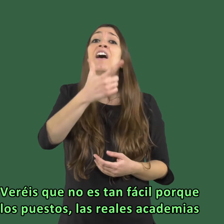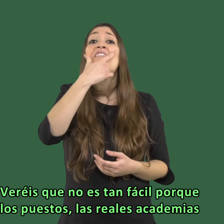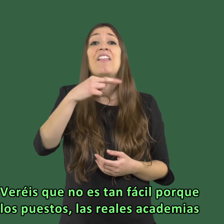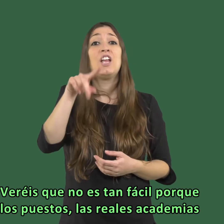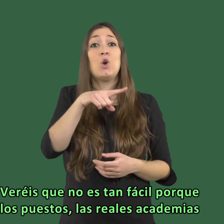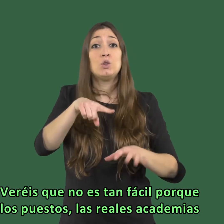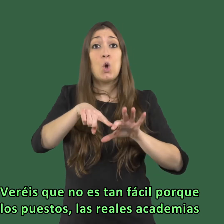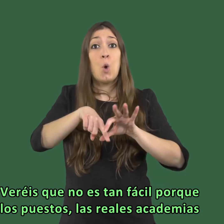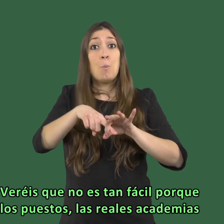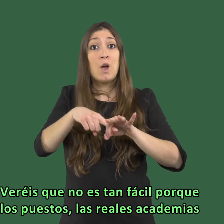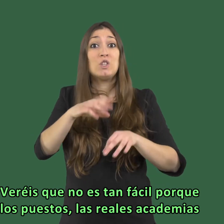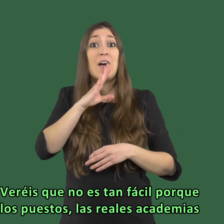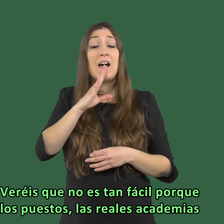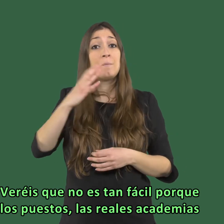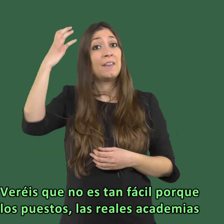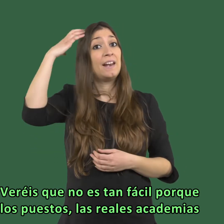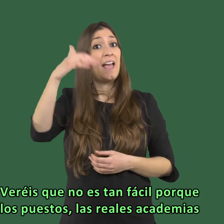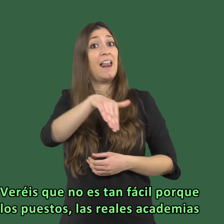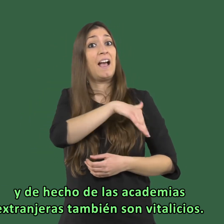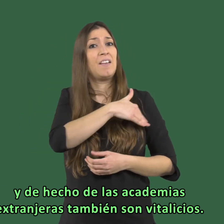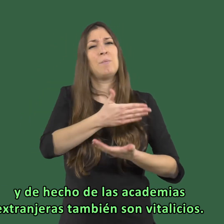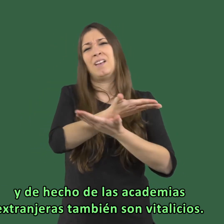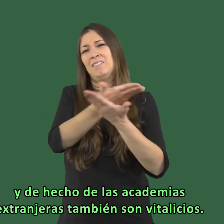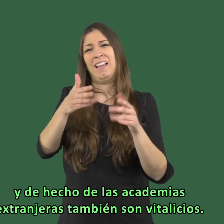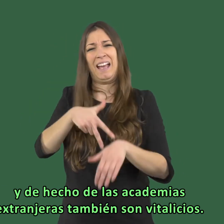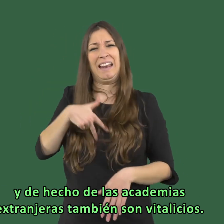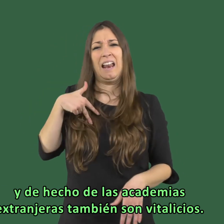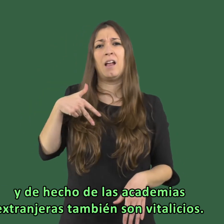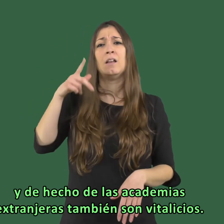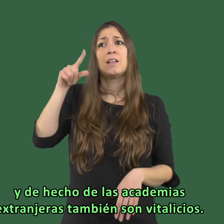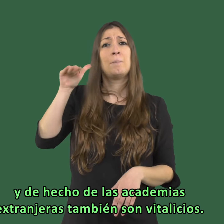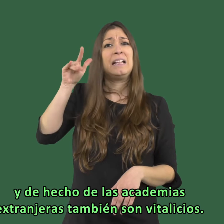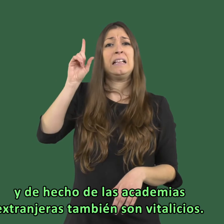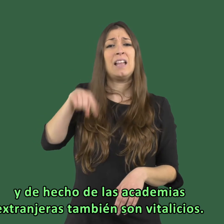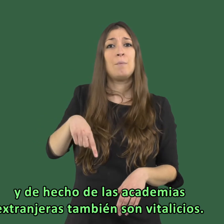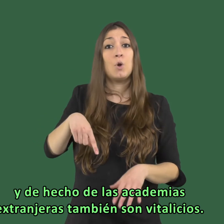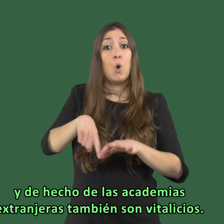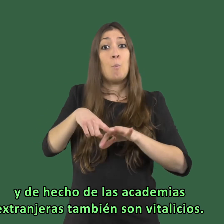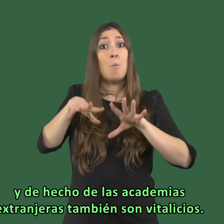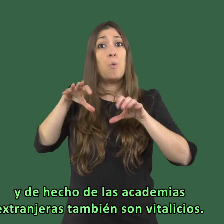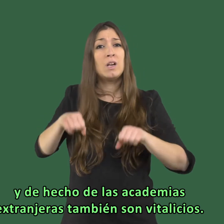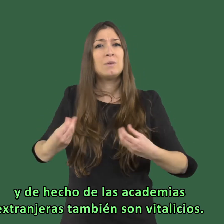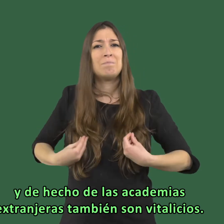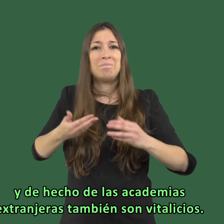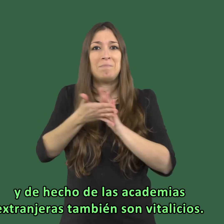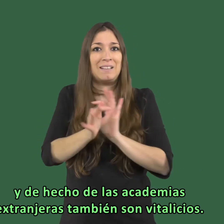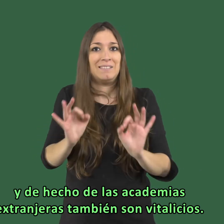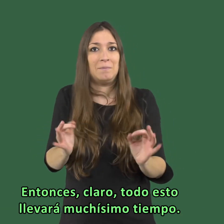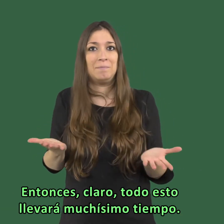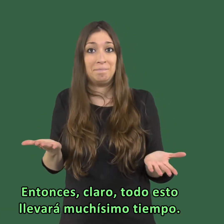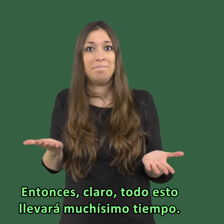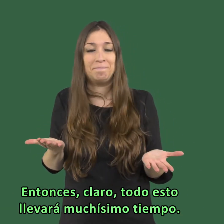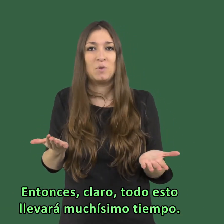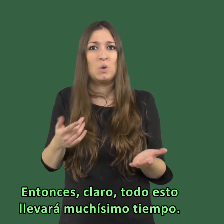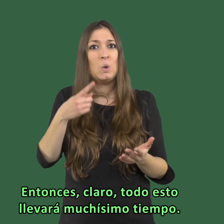es tan fácil, porque los puestos de la Real Academia, de las reales academias y de hecho de las academias extranjeras también, son vitalicios,